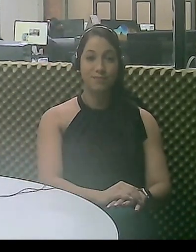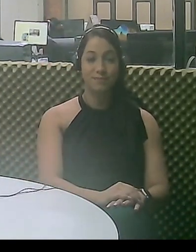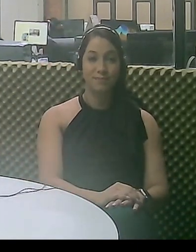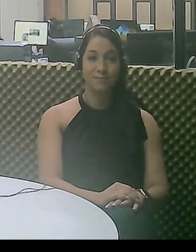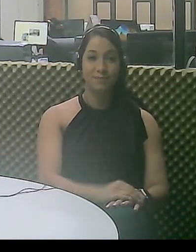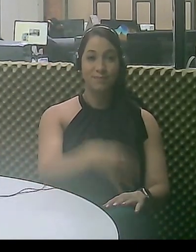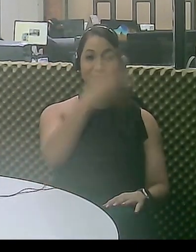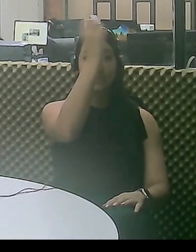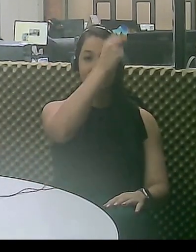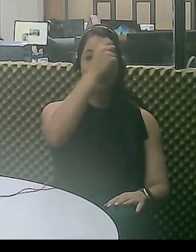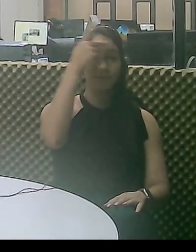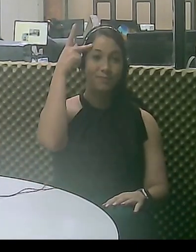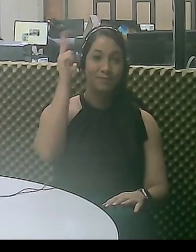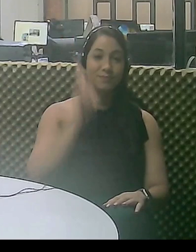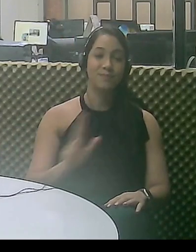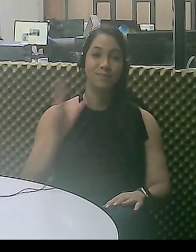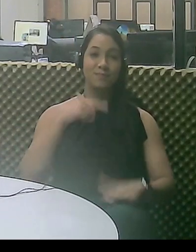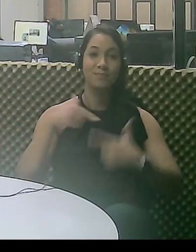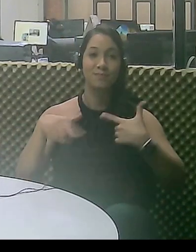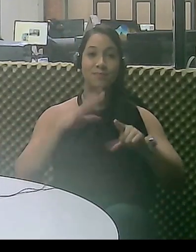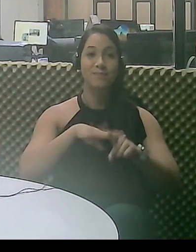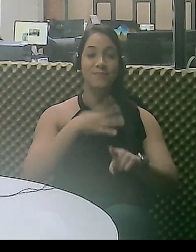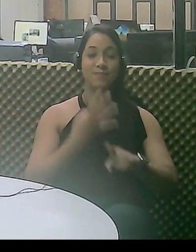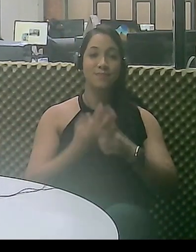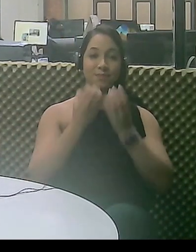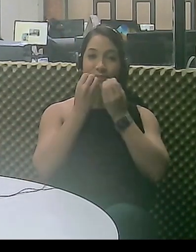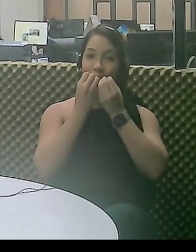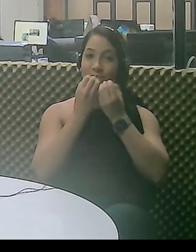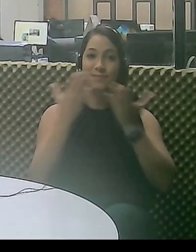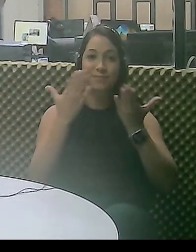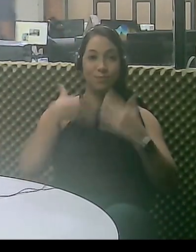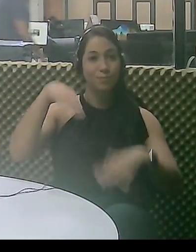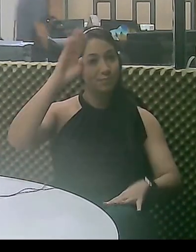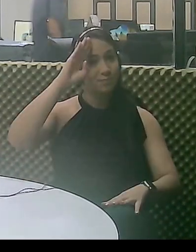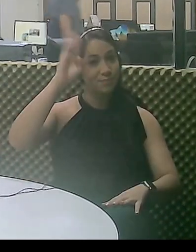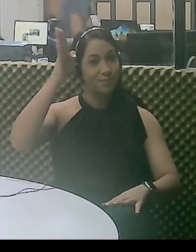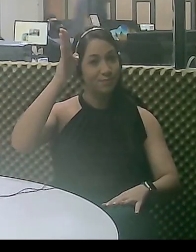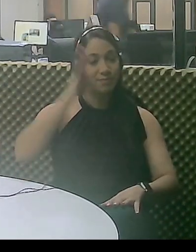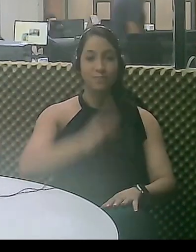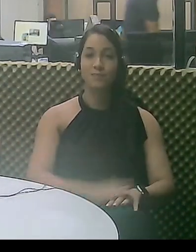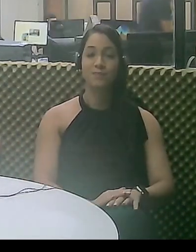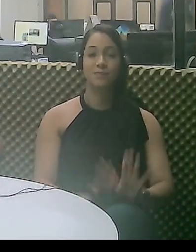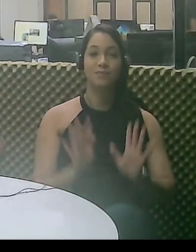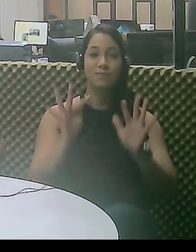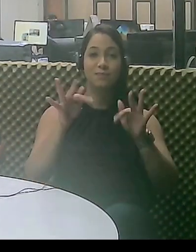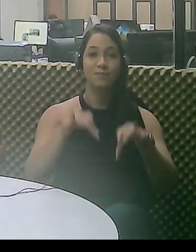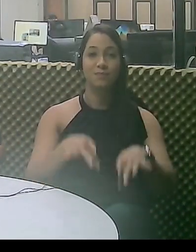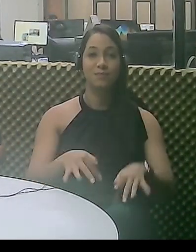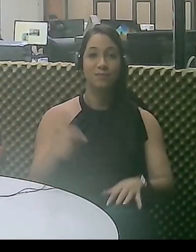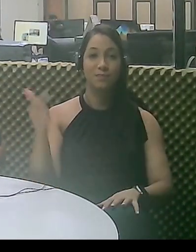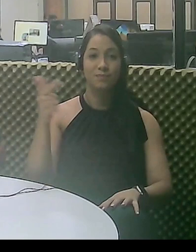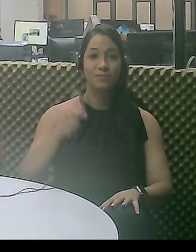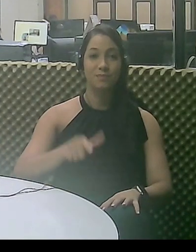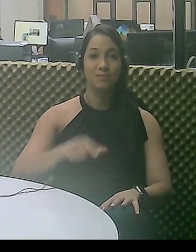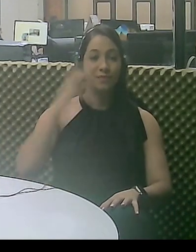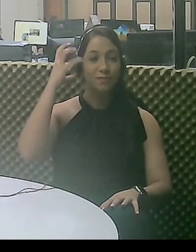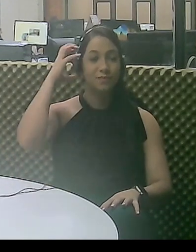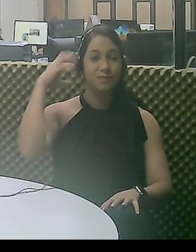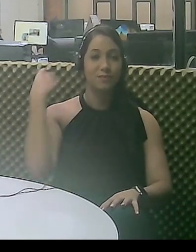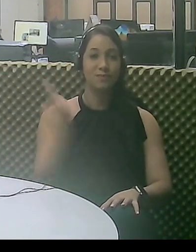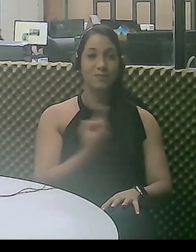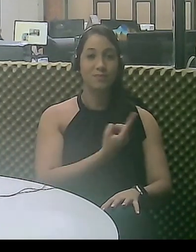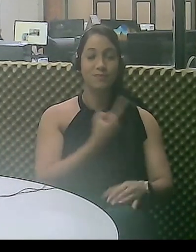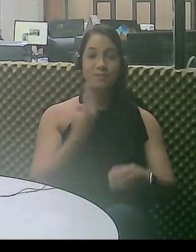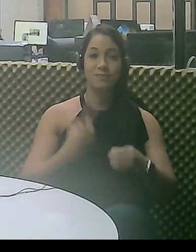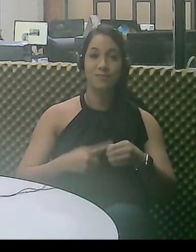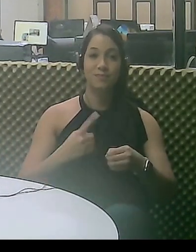de Castro Kalimann. Prefeitura de Uberlândia, fazer mais, fazer bem. Até a próxima. Fica por aqui mais uma